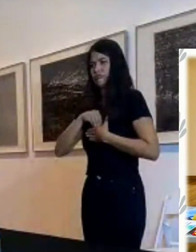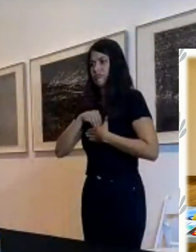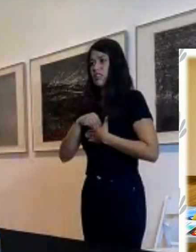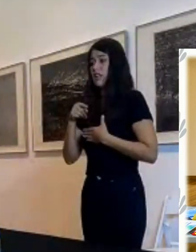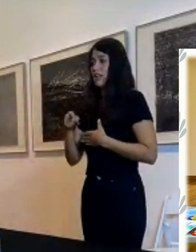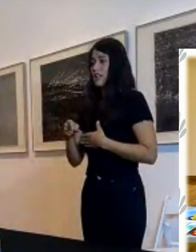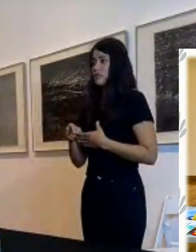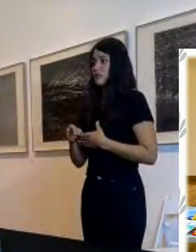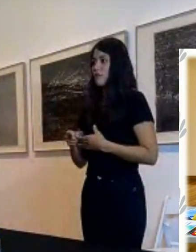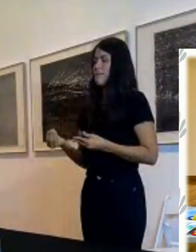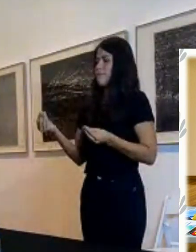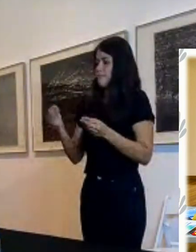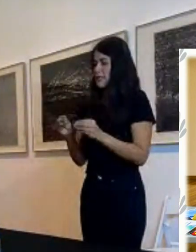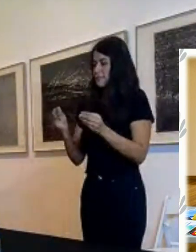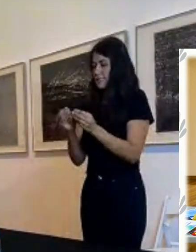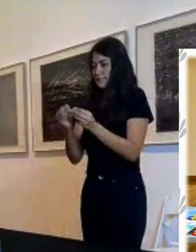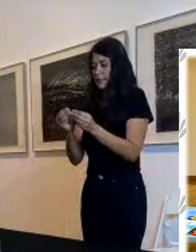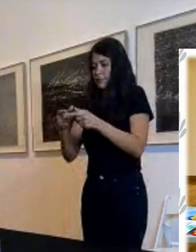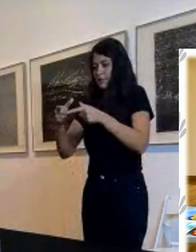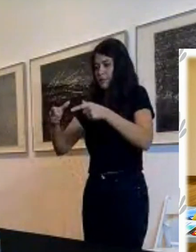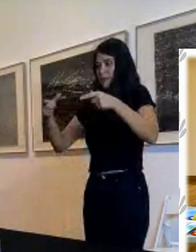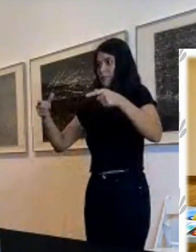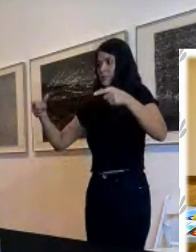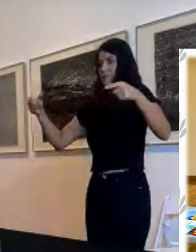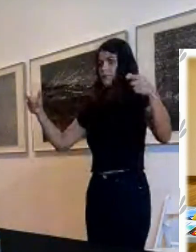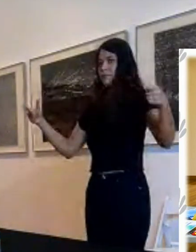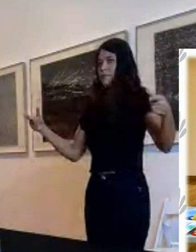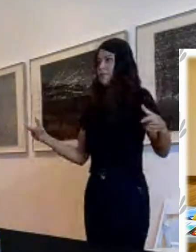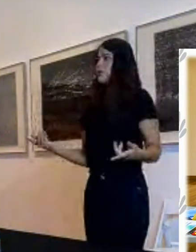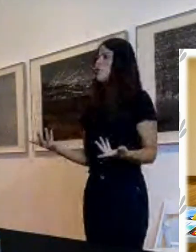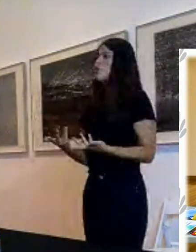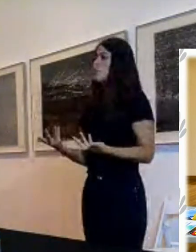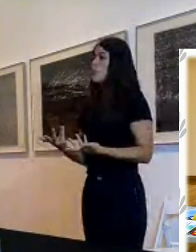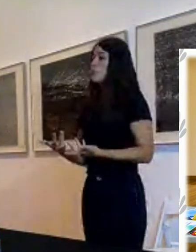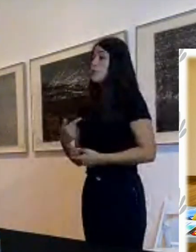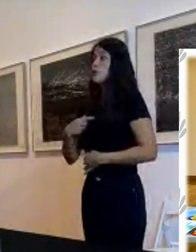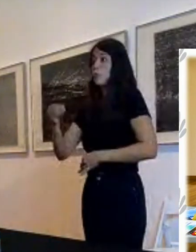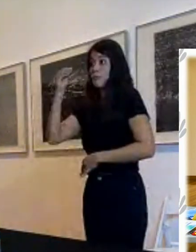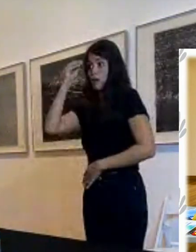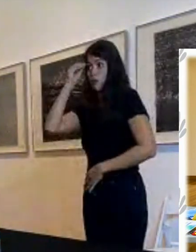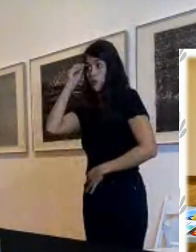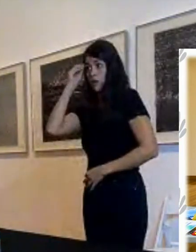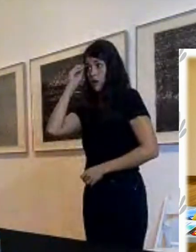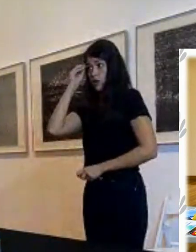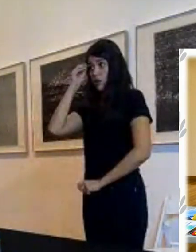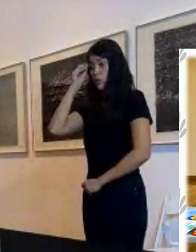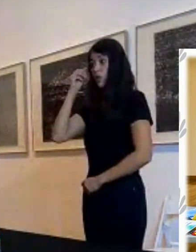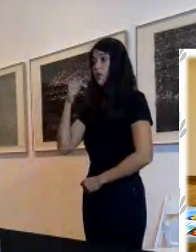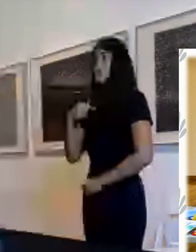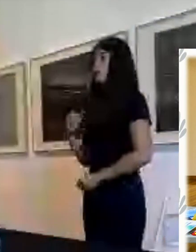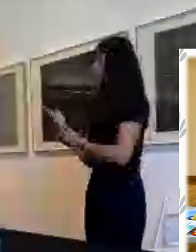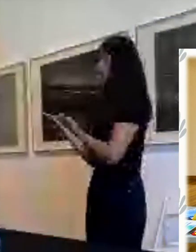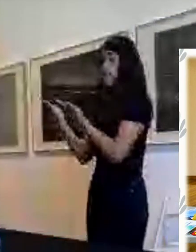se multiplica. ¿De qué manera? Yo me acuerdo haber dicho, invitado a